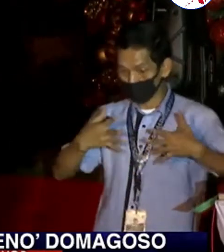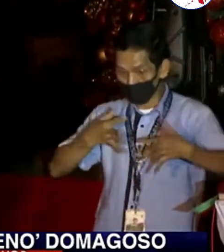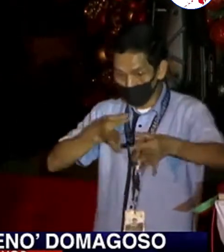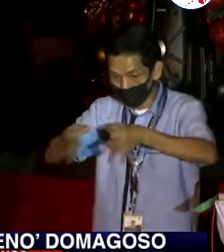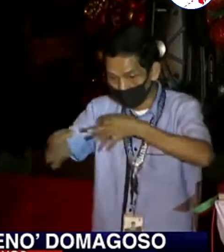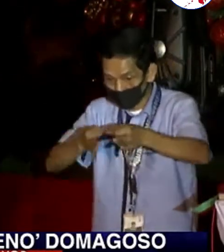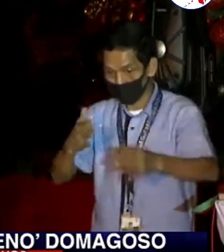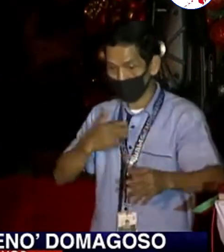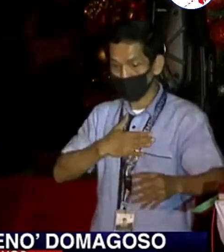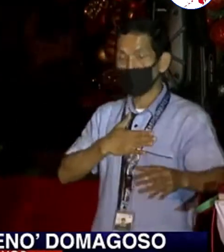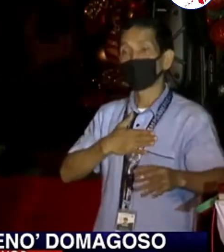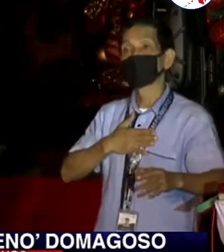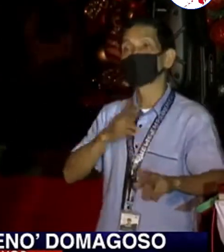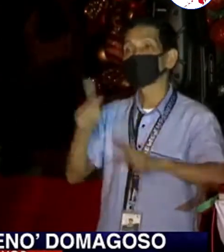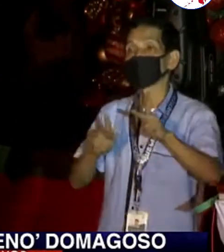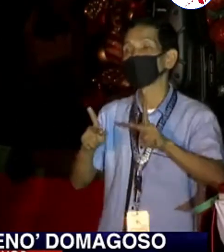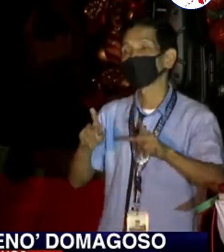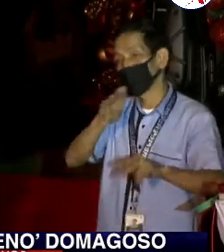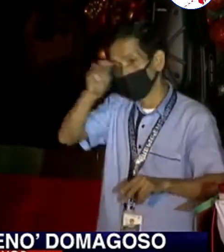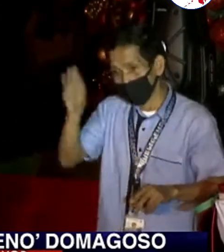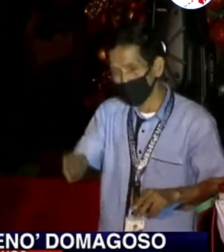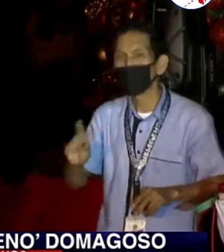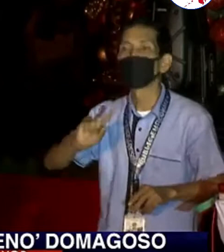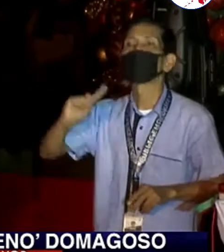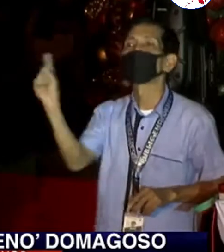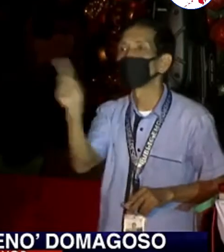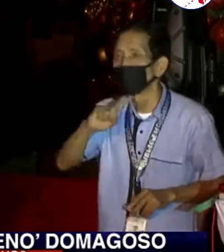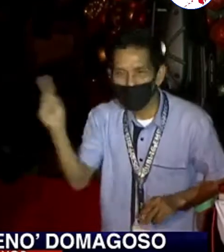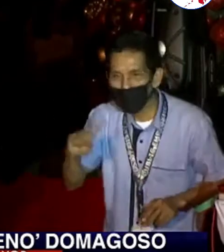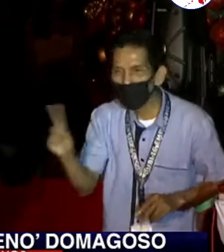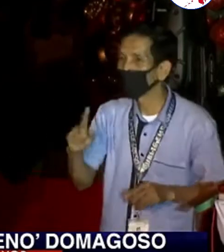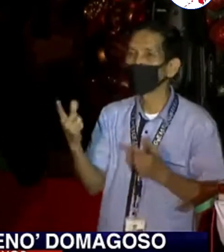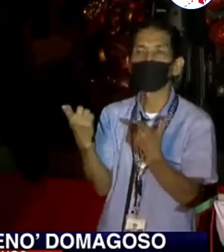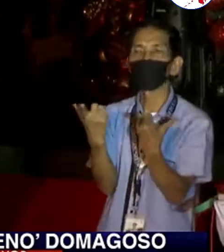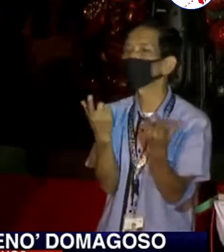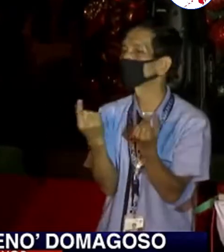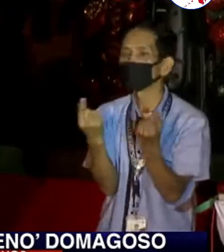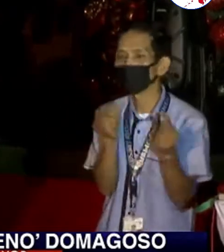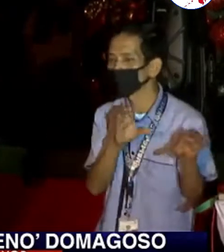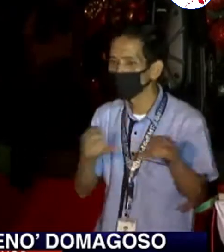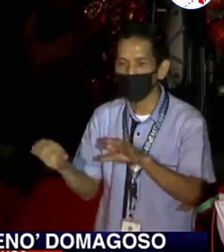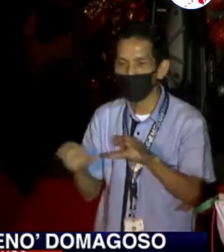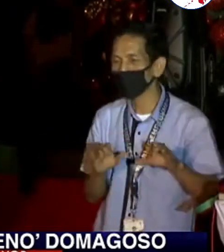mga kababayan kong tagalungsod. Ano ang mga gagawin